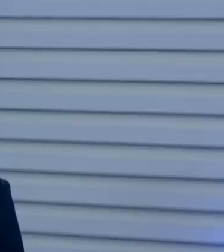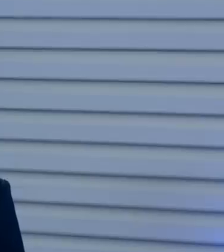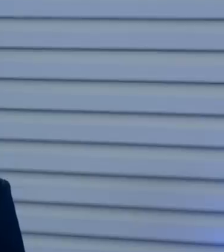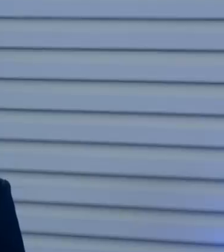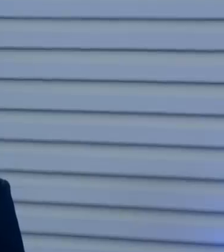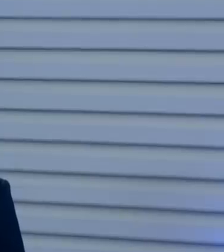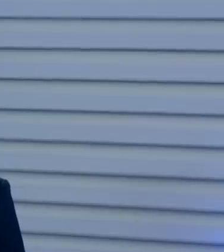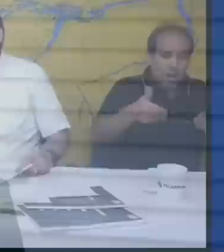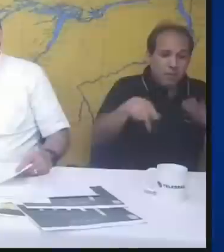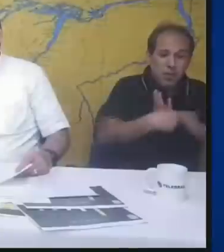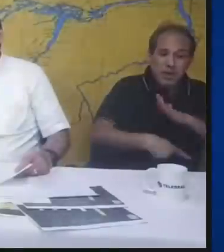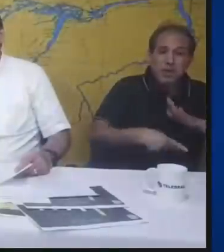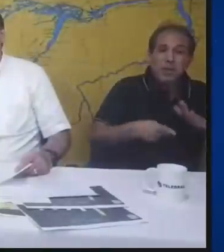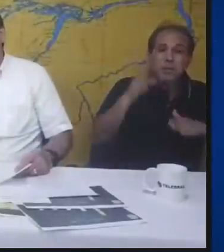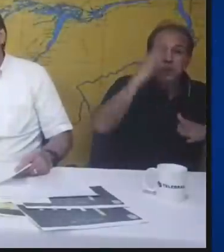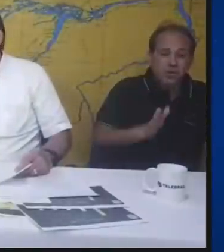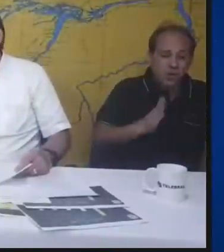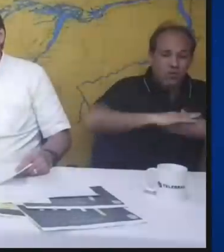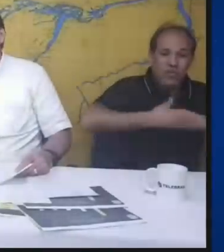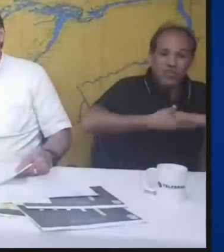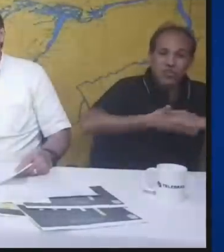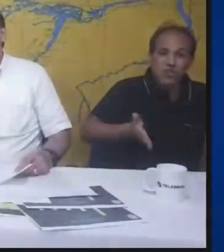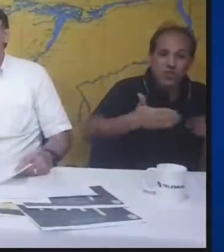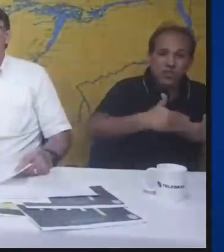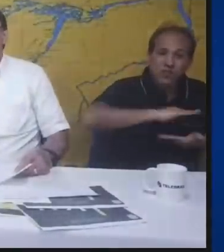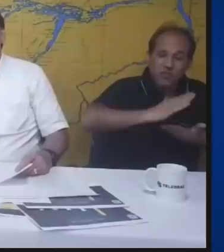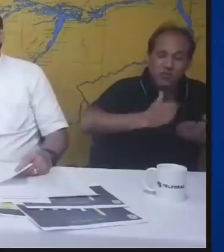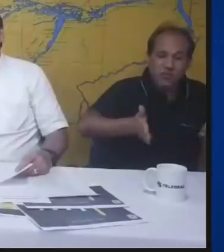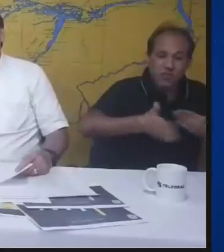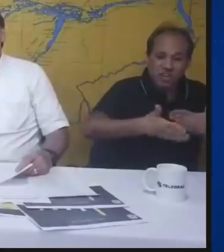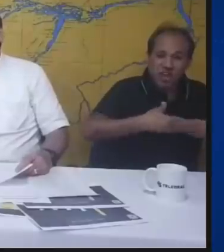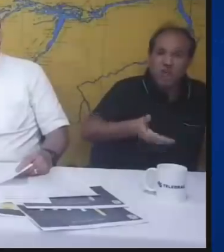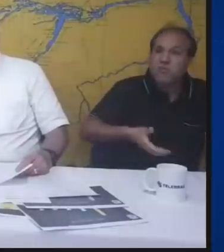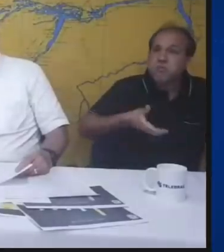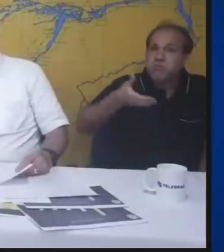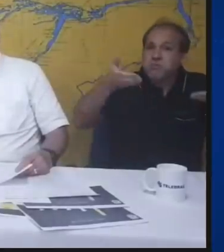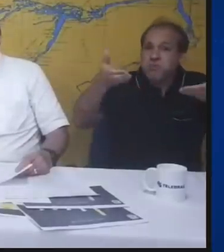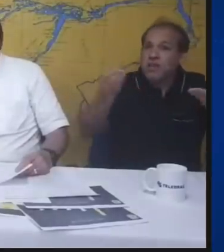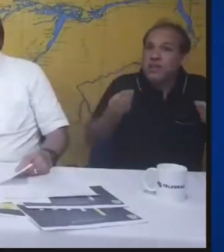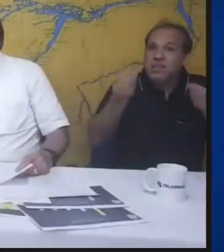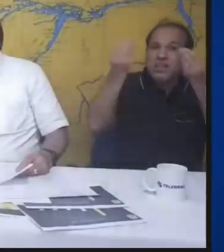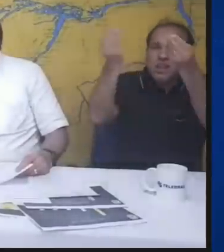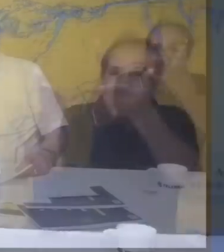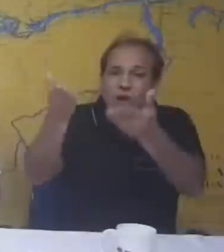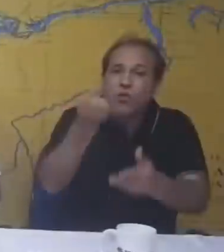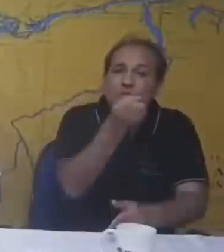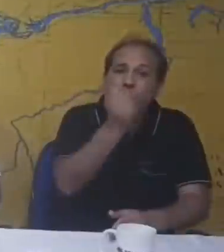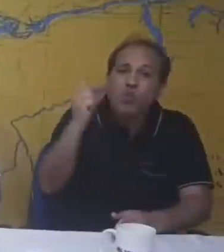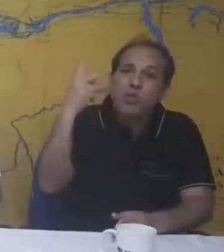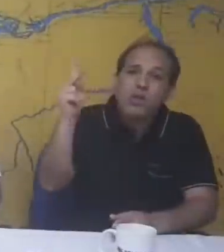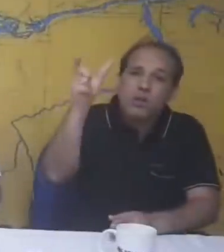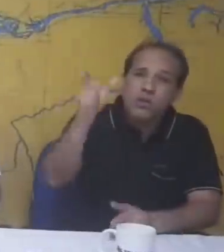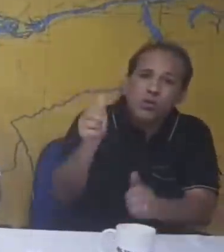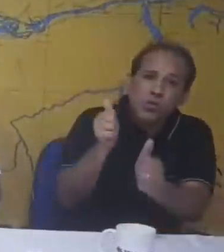conhece, que a gente promove aqui toda quinta-feira com o presidente Jair Bolsonaro. Voltou à live. Vamos lá. Para o sogro do jogador